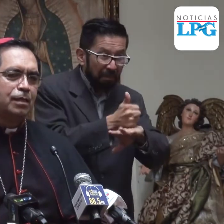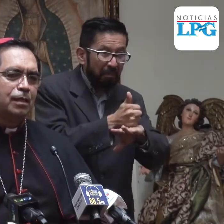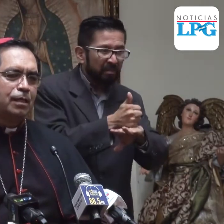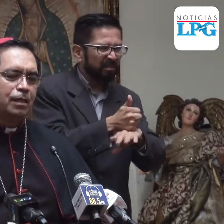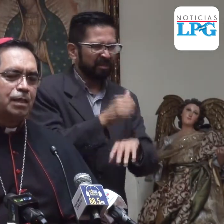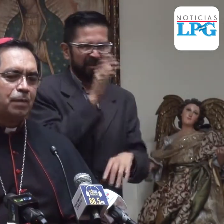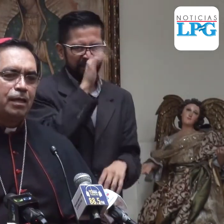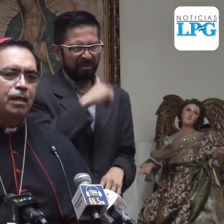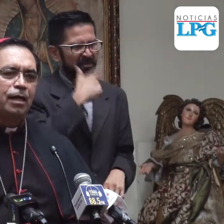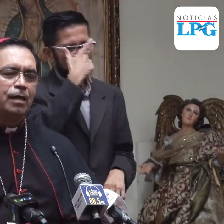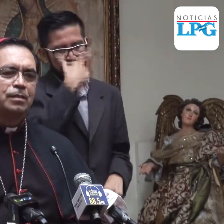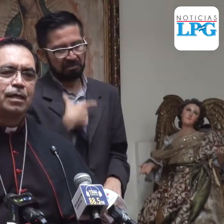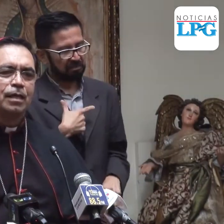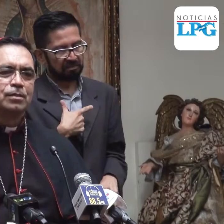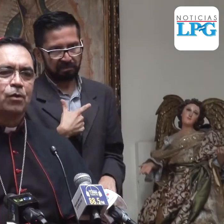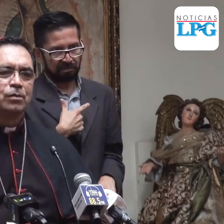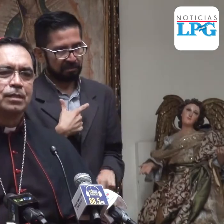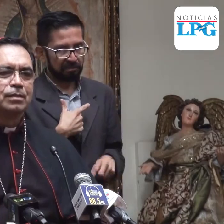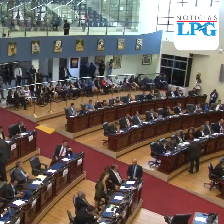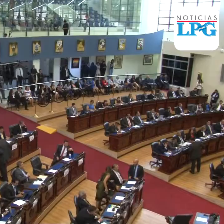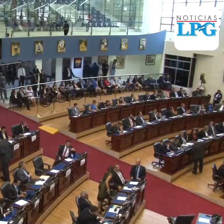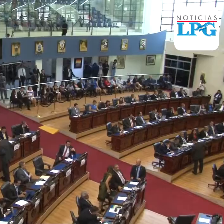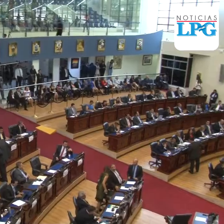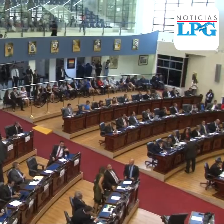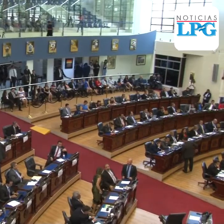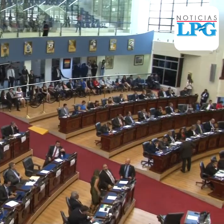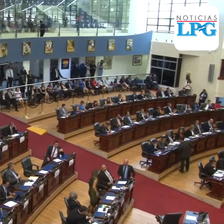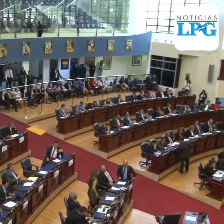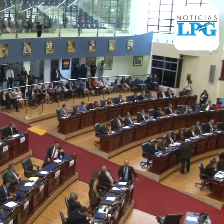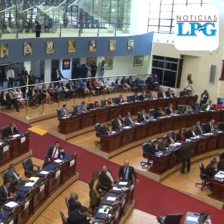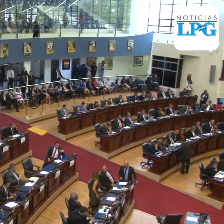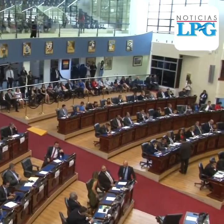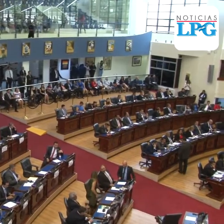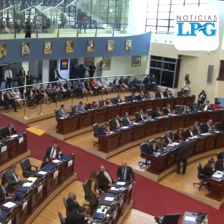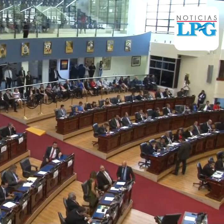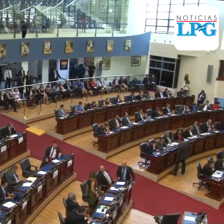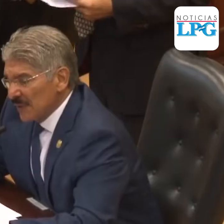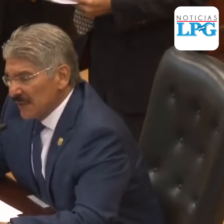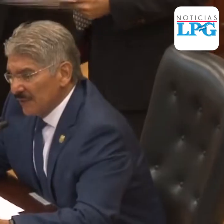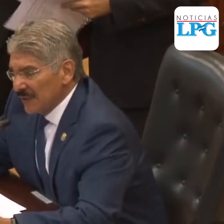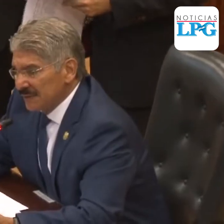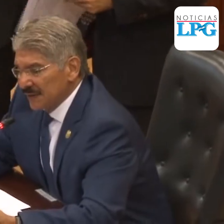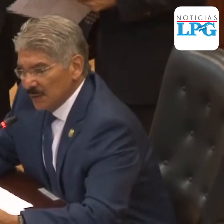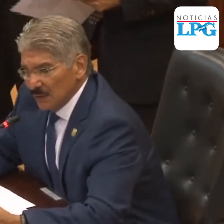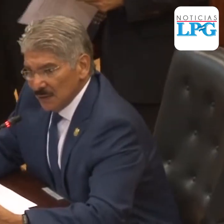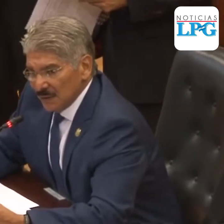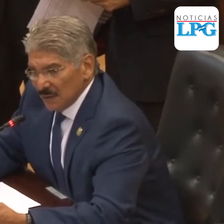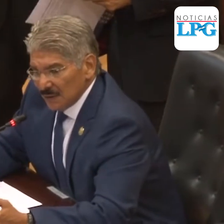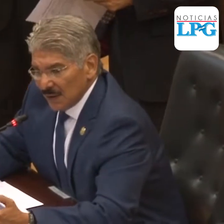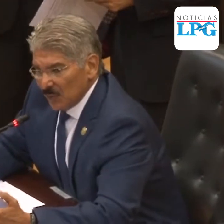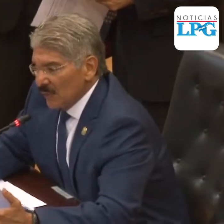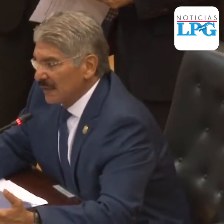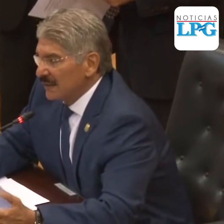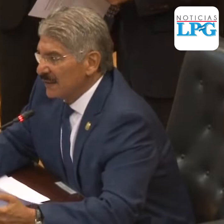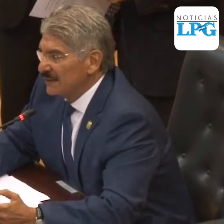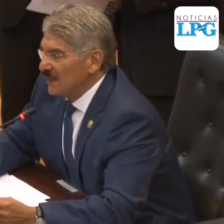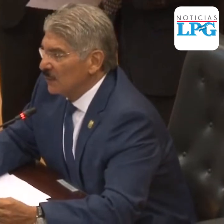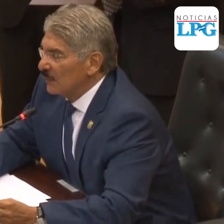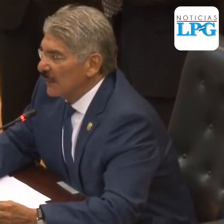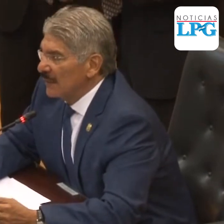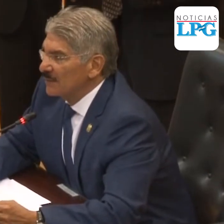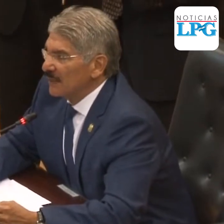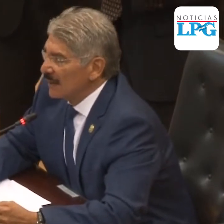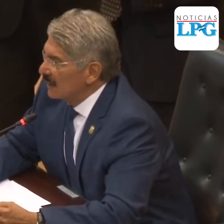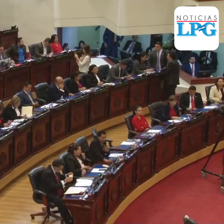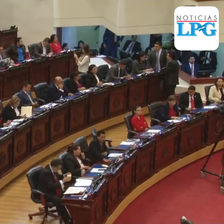triste que se maneje así las cosas. Además, destacó que lo que se espera es que la comisión que discute dicha ley